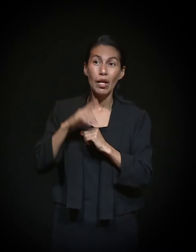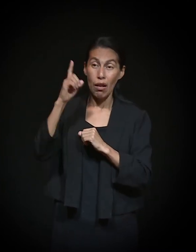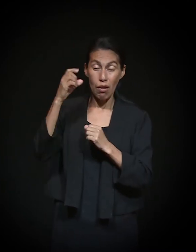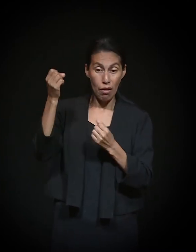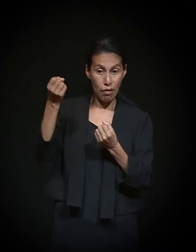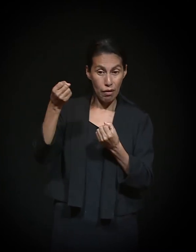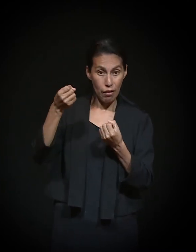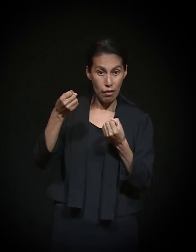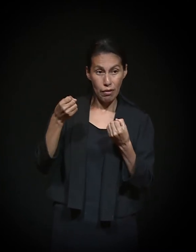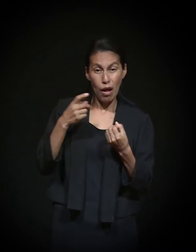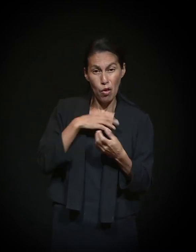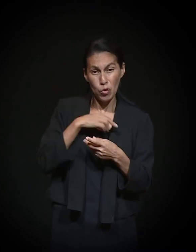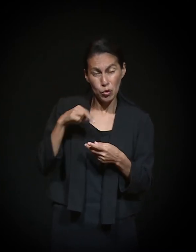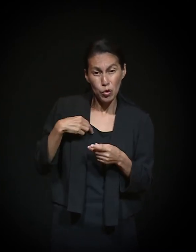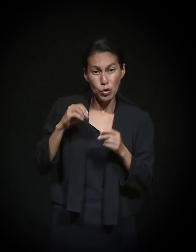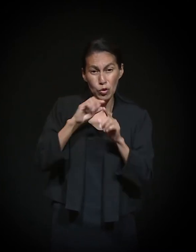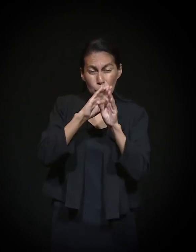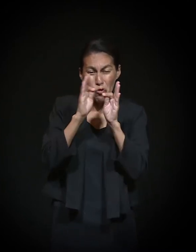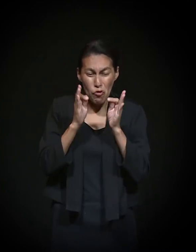Dios.